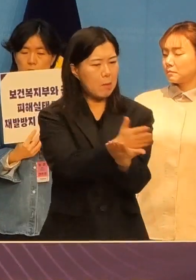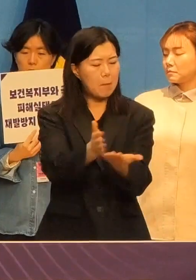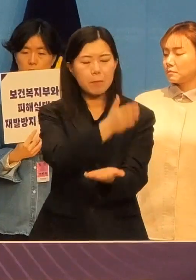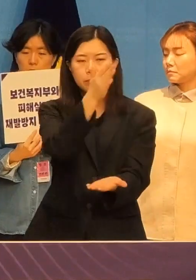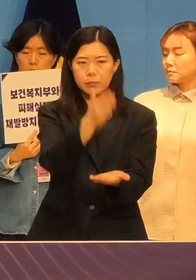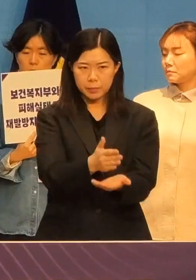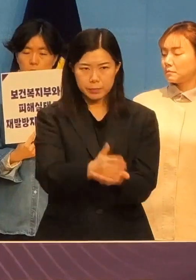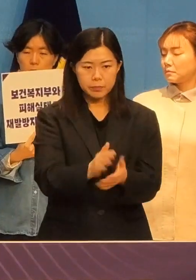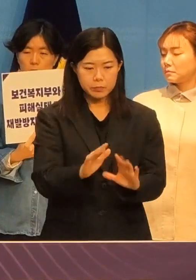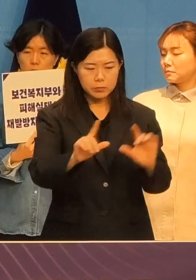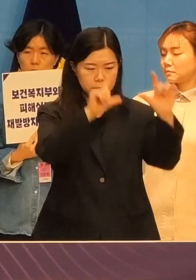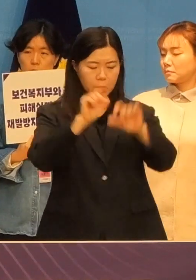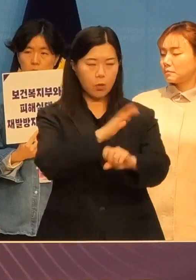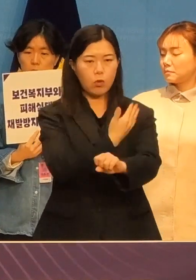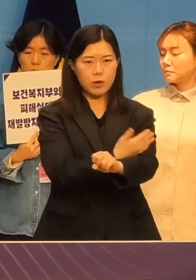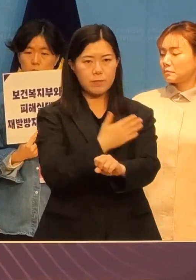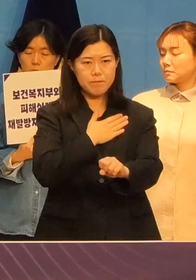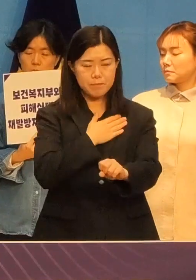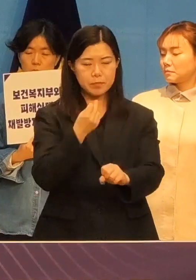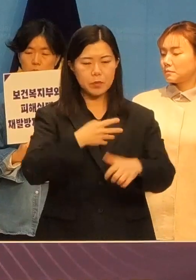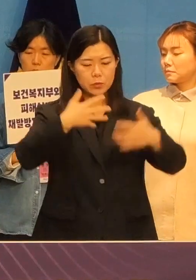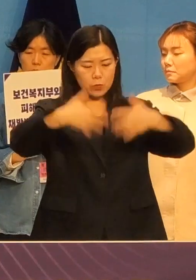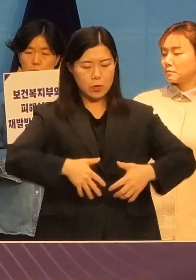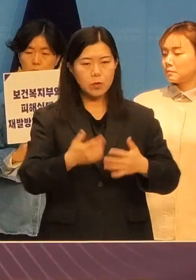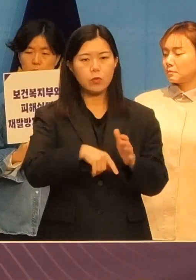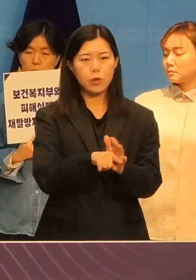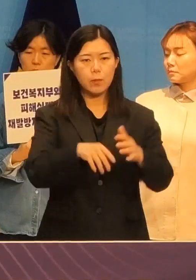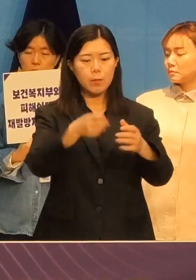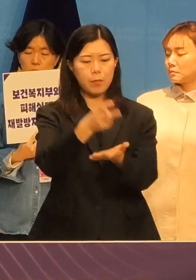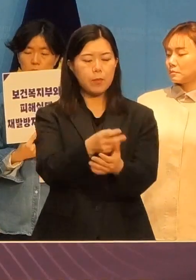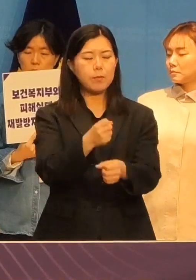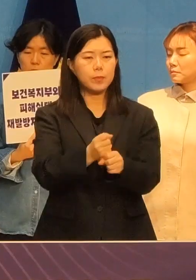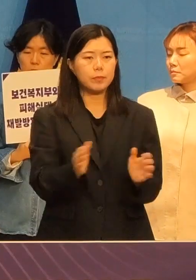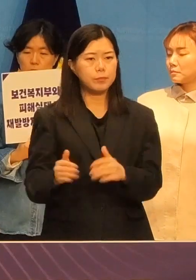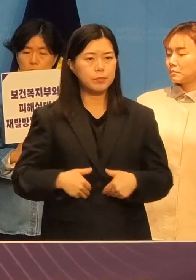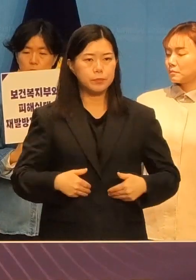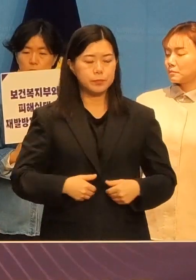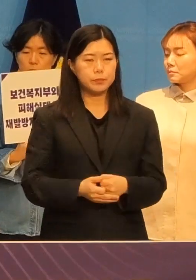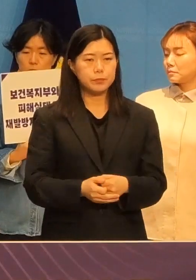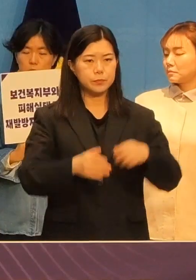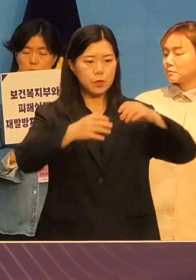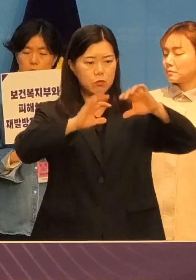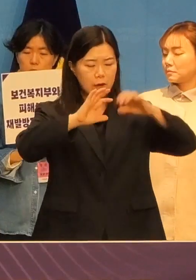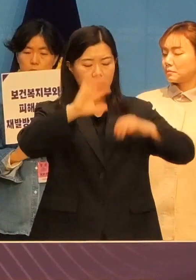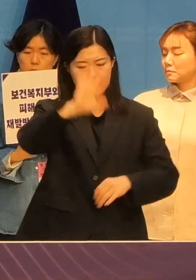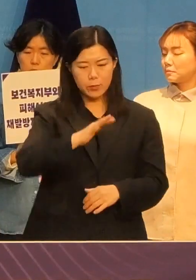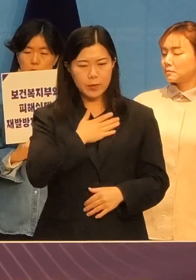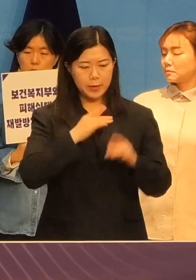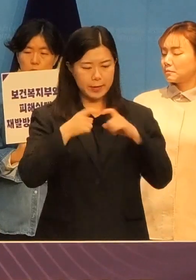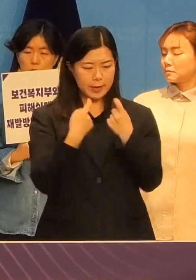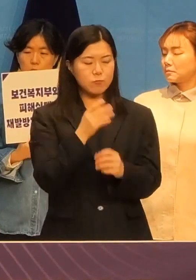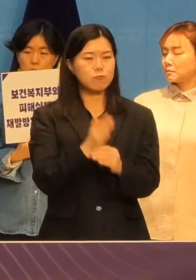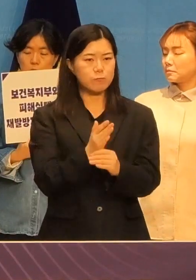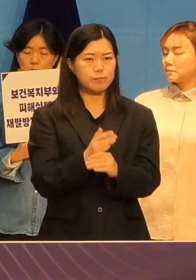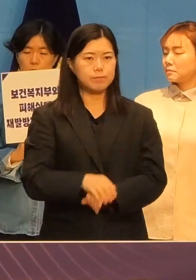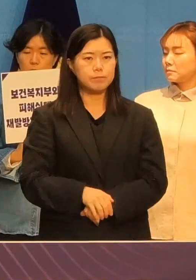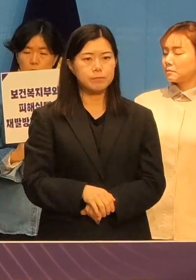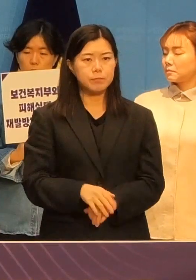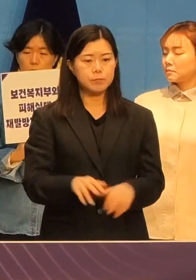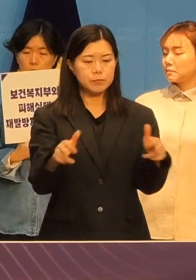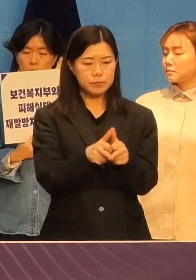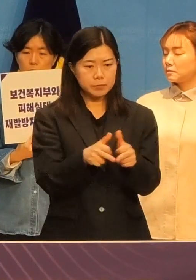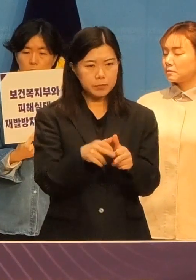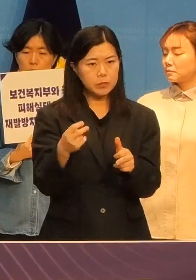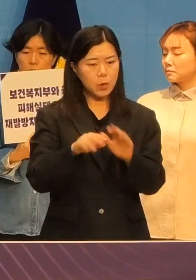아닌 삶의 권리와 조건을 보장할 수 있는 법을 마련해야 합니다. 국가가 아닌 개인을 중심에 두고 장애인을